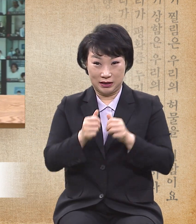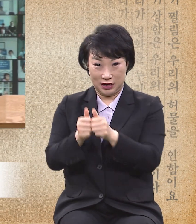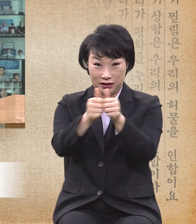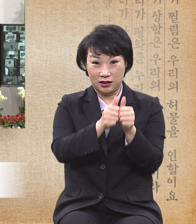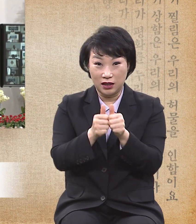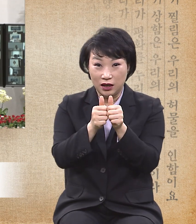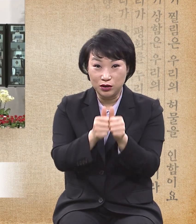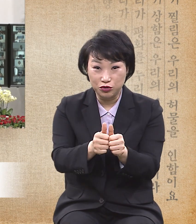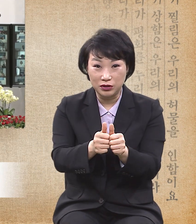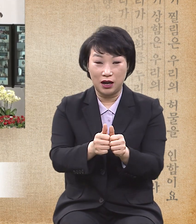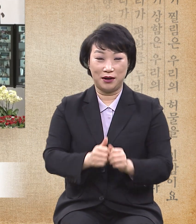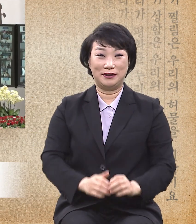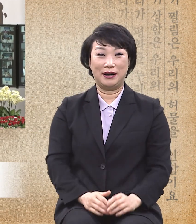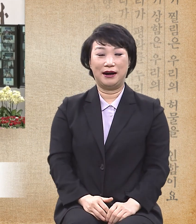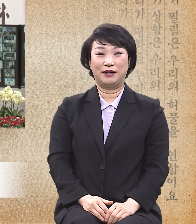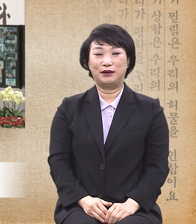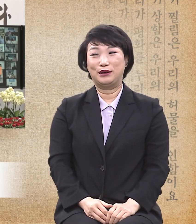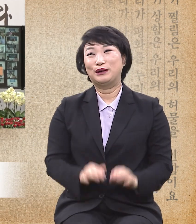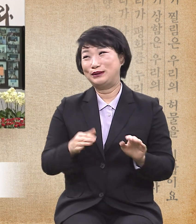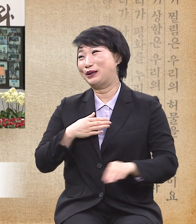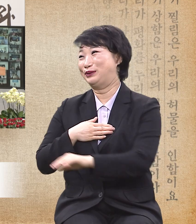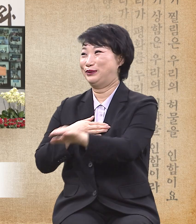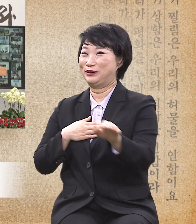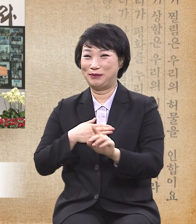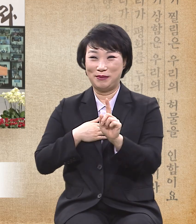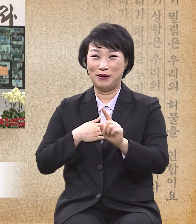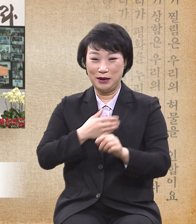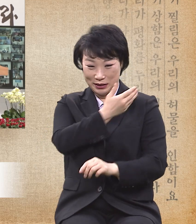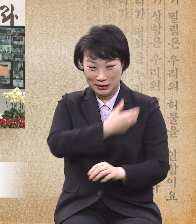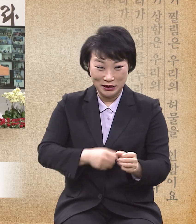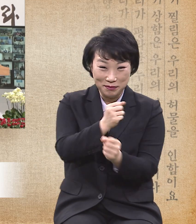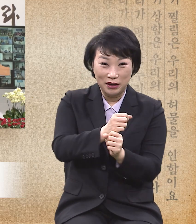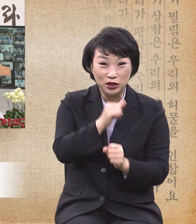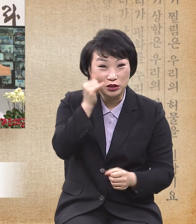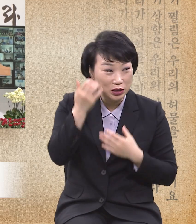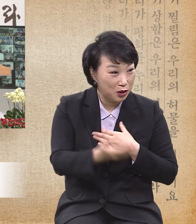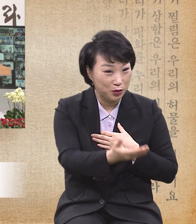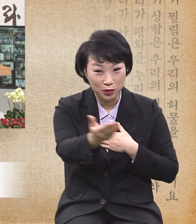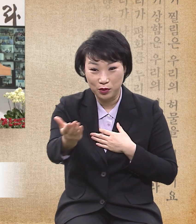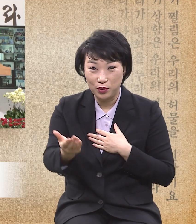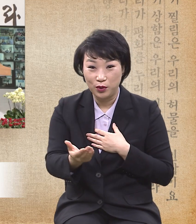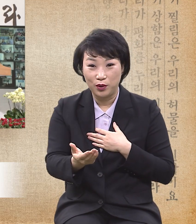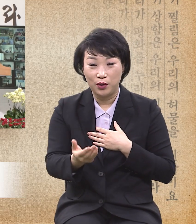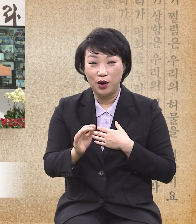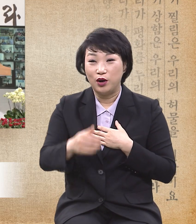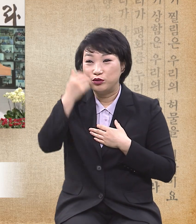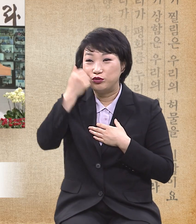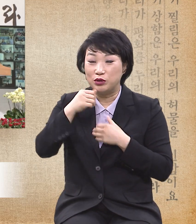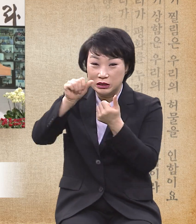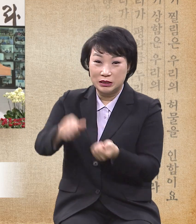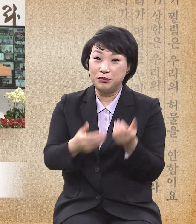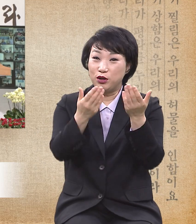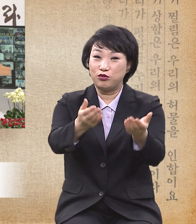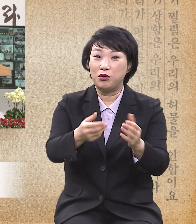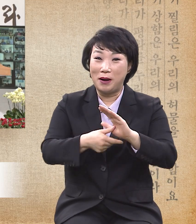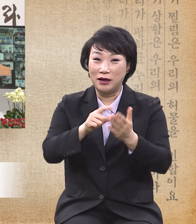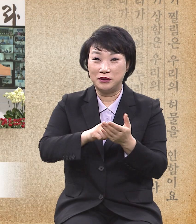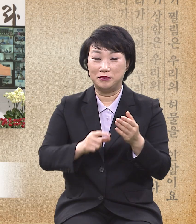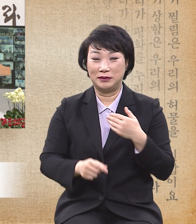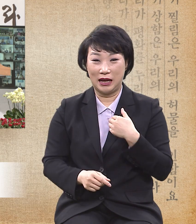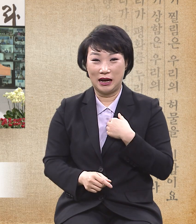것이다. 근데 우리는 뭐 제자를 삼어 누구에게 침례를 줄